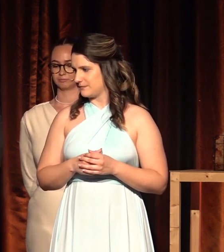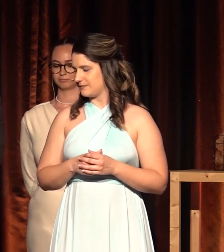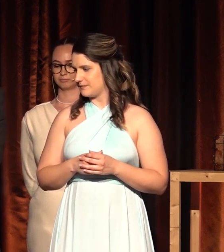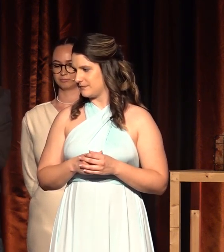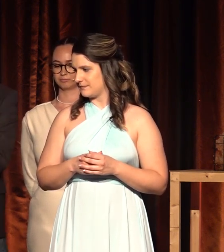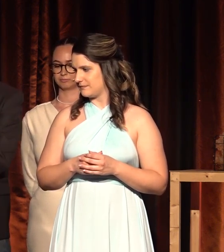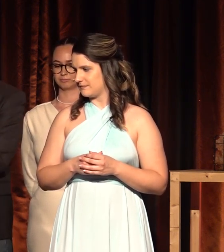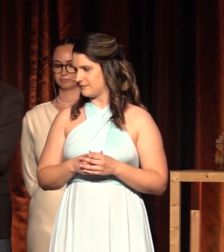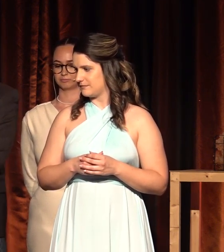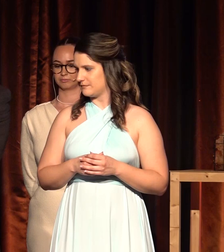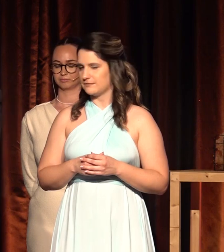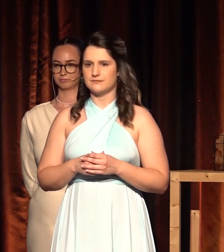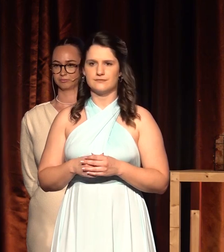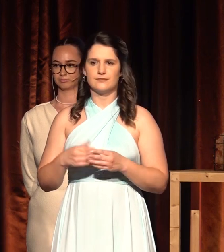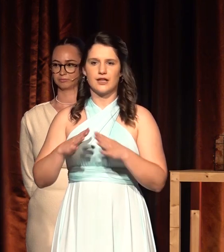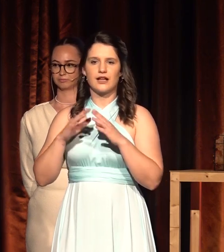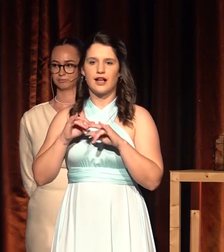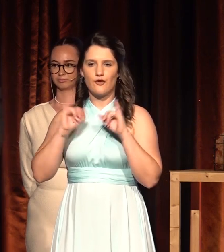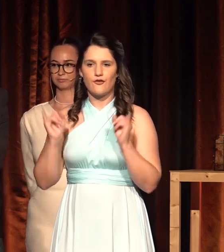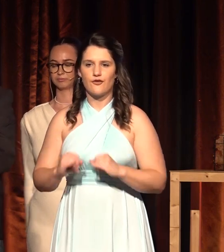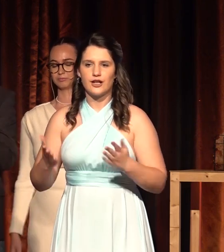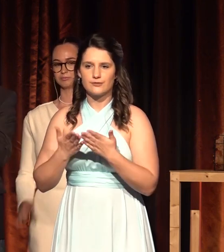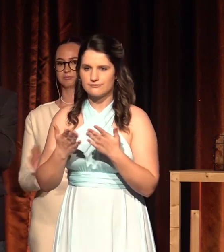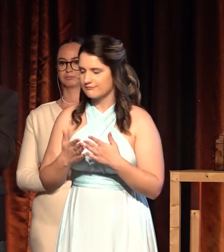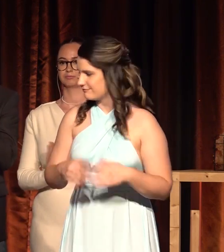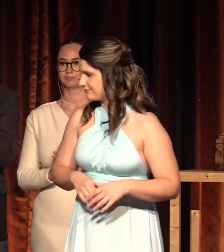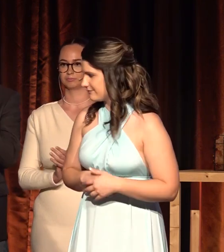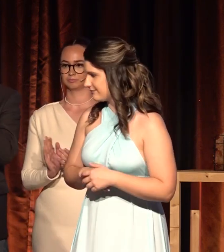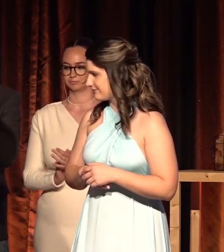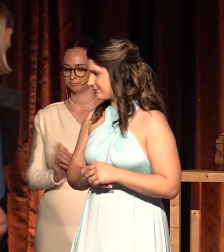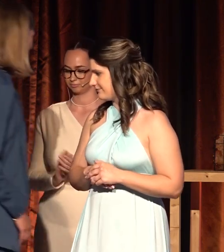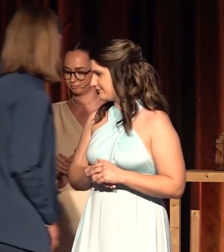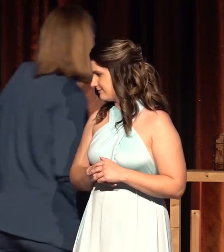tot allò que voleu. Enhorabona i a seguir endavant.